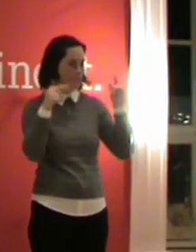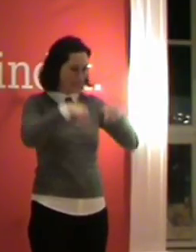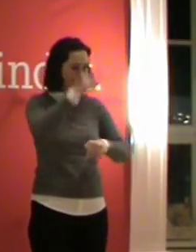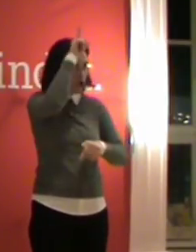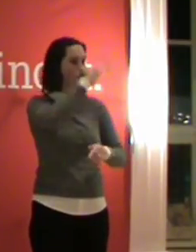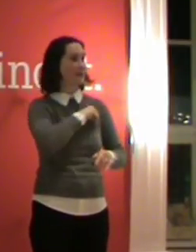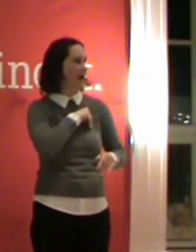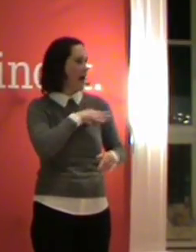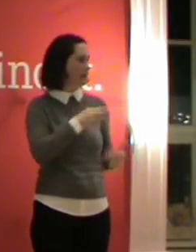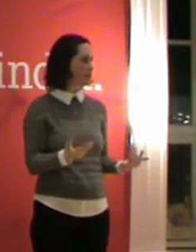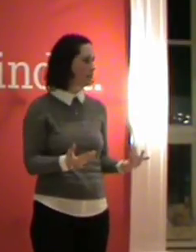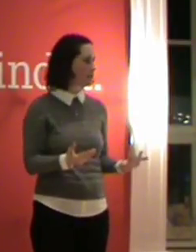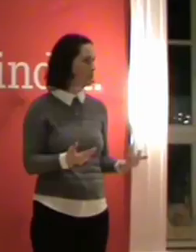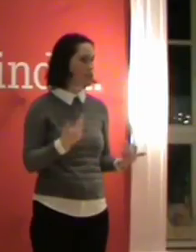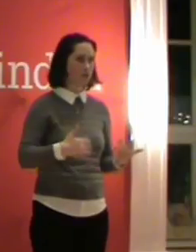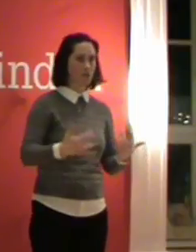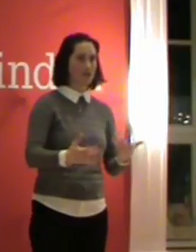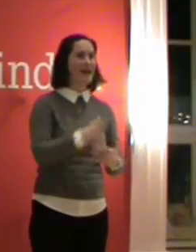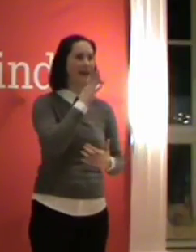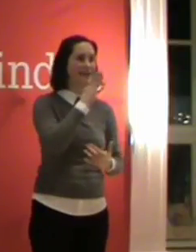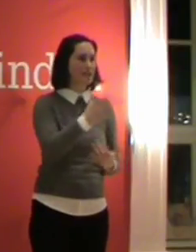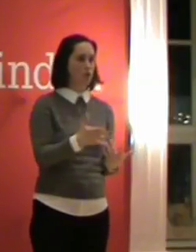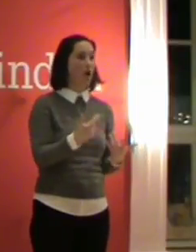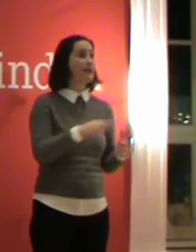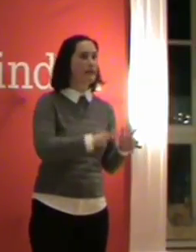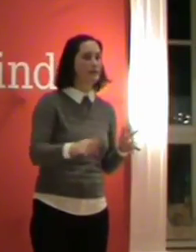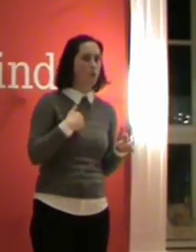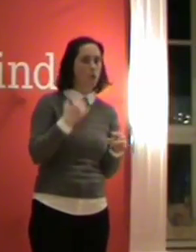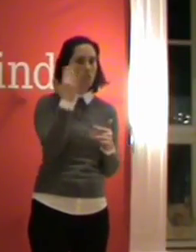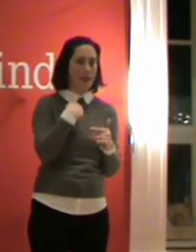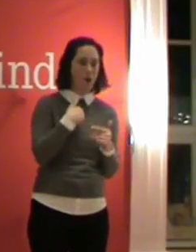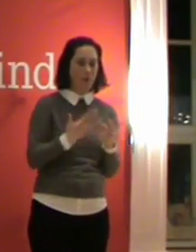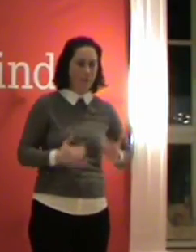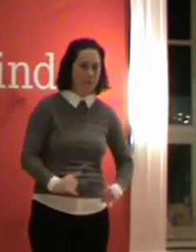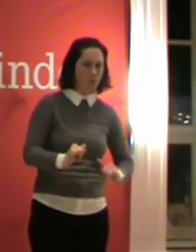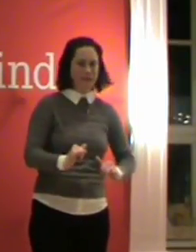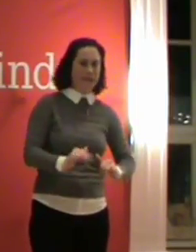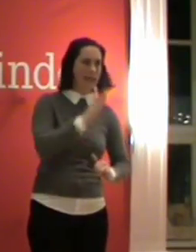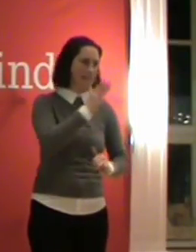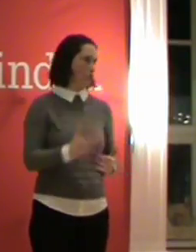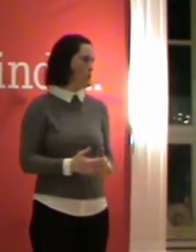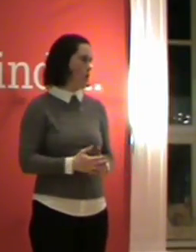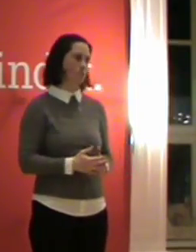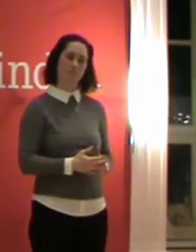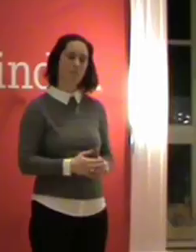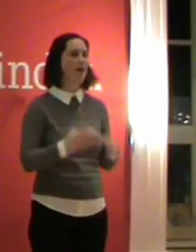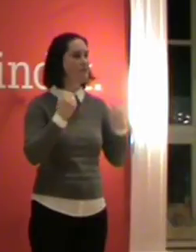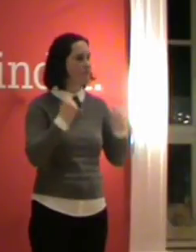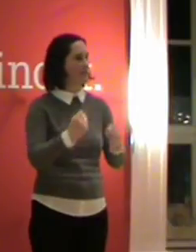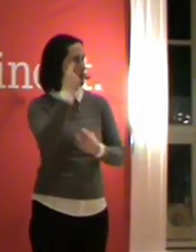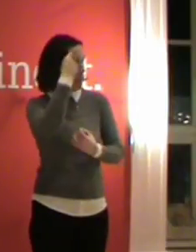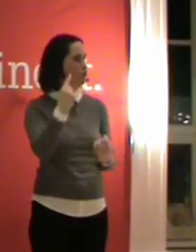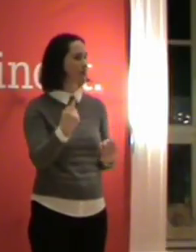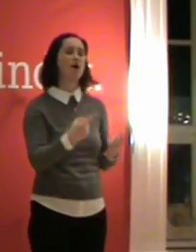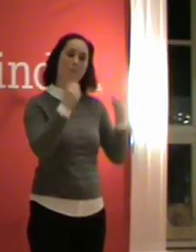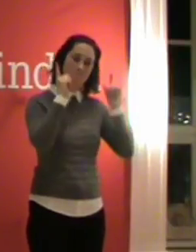Deutschland. Deswegen, Risikofaktor sind Kinder geworden. In der Gesellschaft, also ich bin der festen Überzeugung, dass wir hier